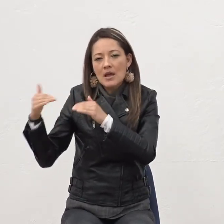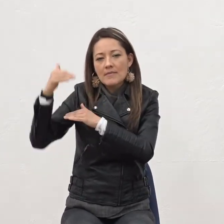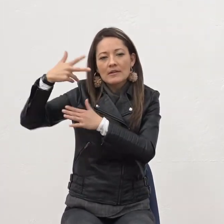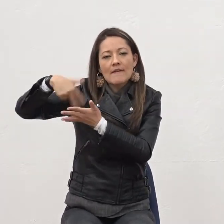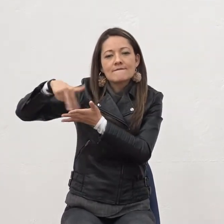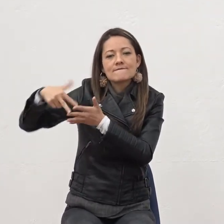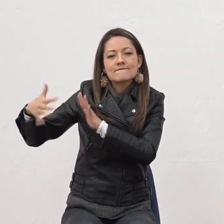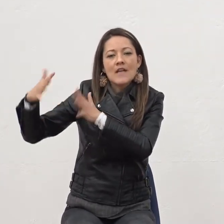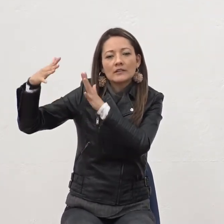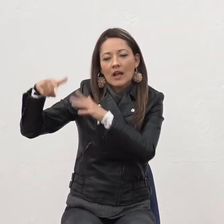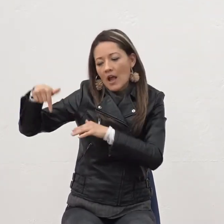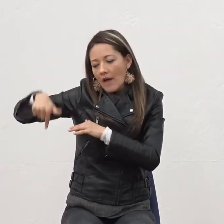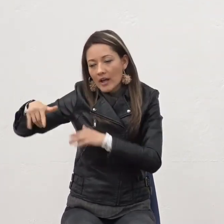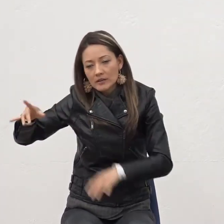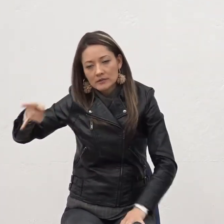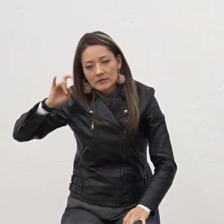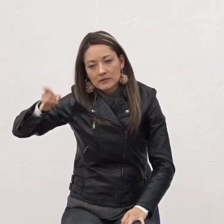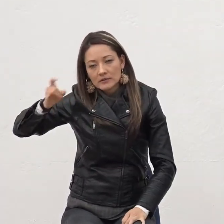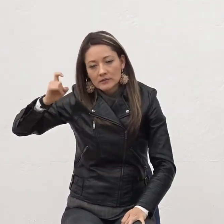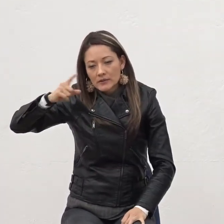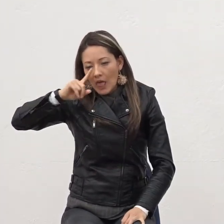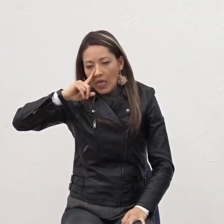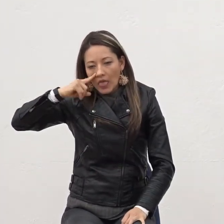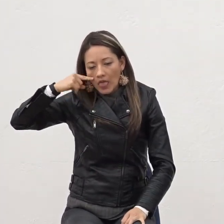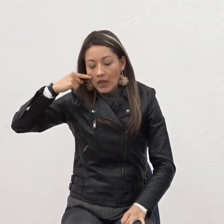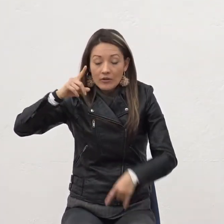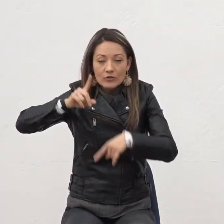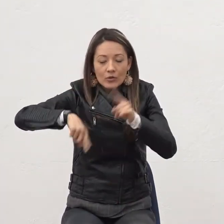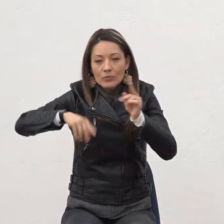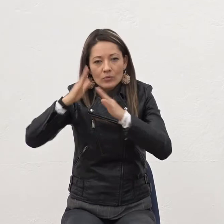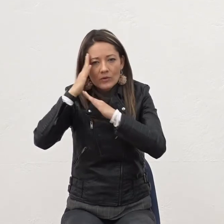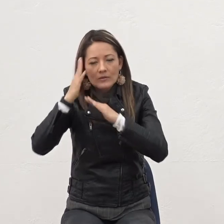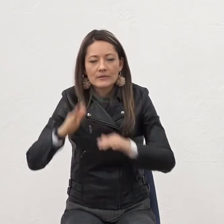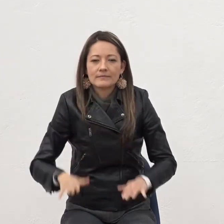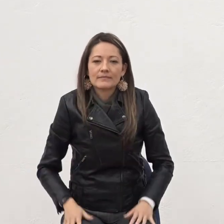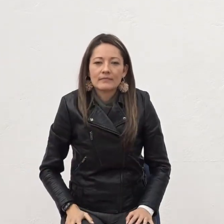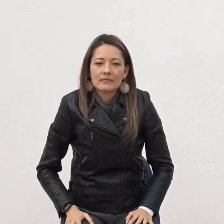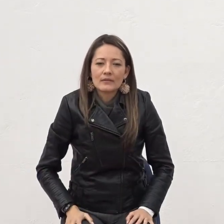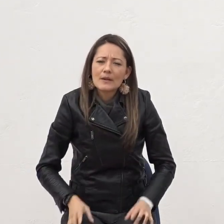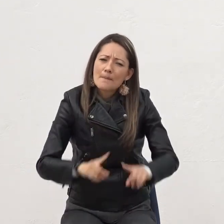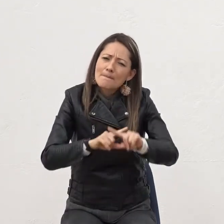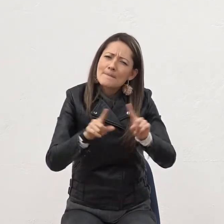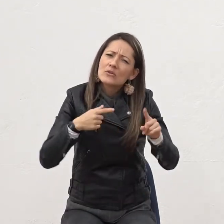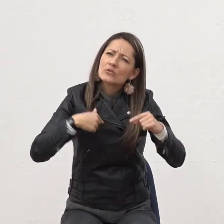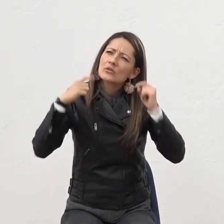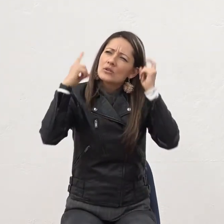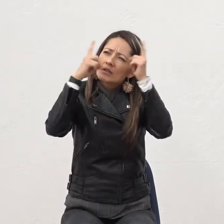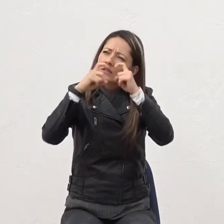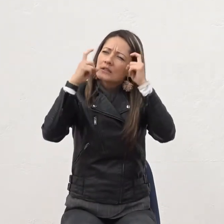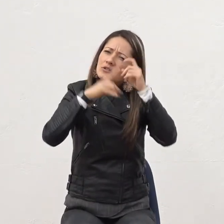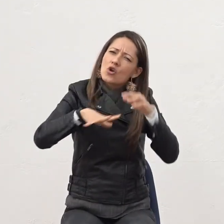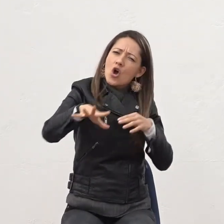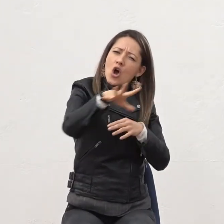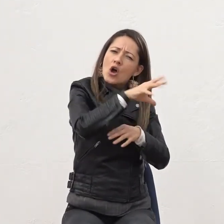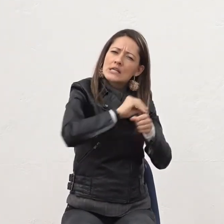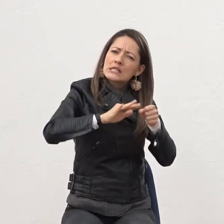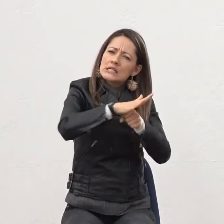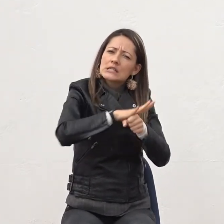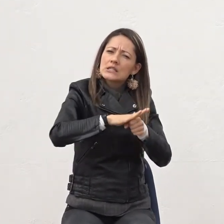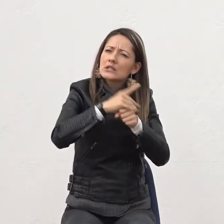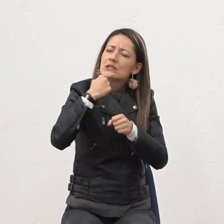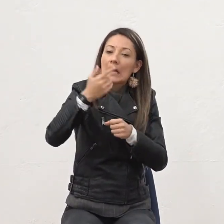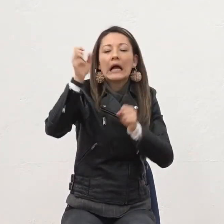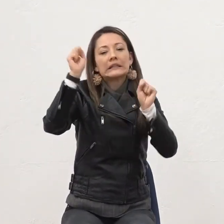bloque, ahí abajito de mi apartamento, pues que no dormí. Pero yo pensaba en todo esto, yo decía,